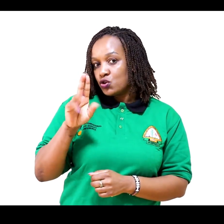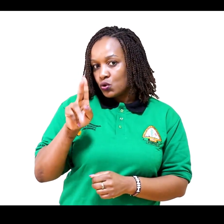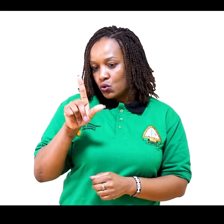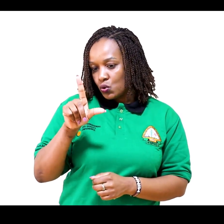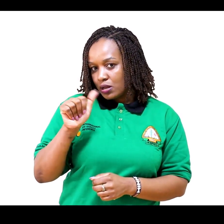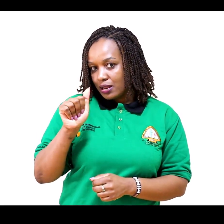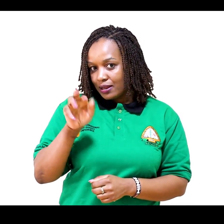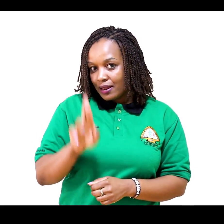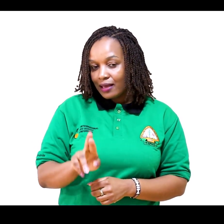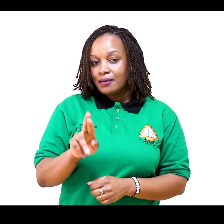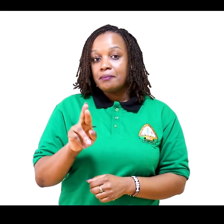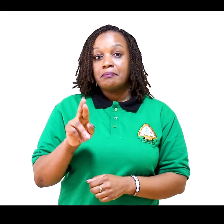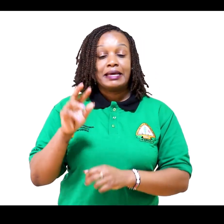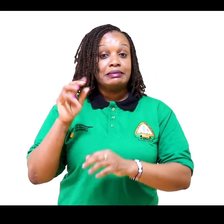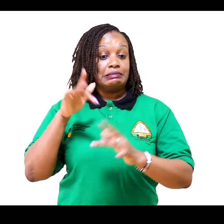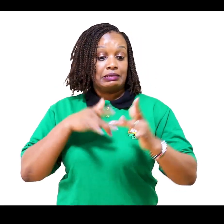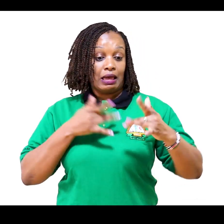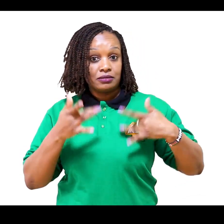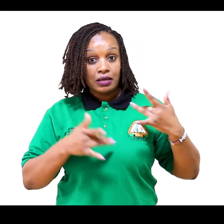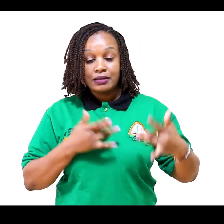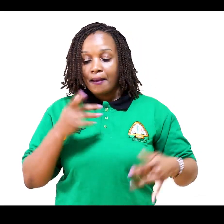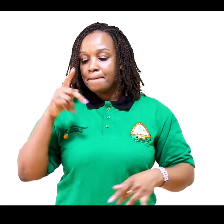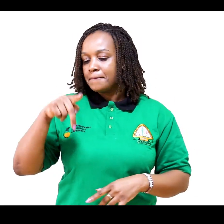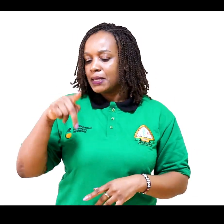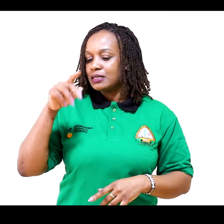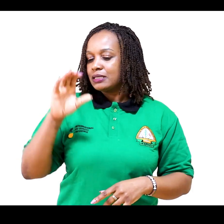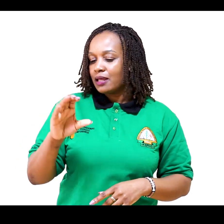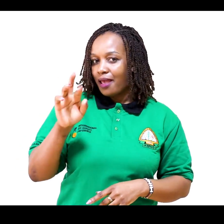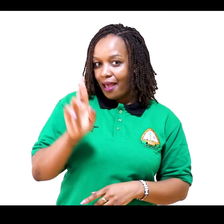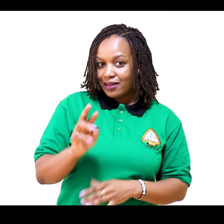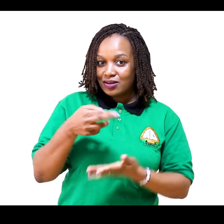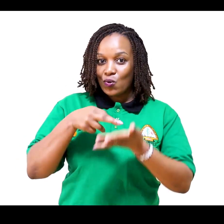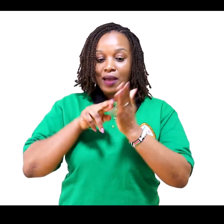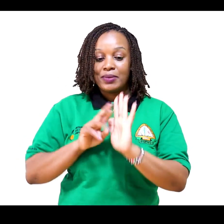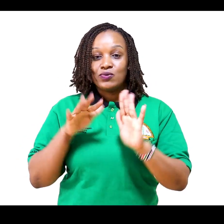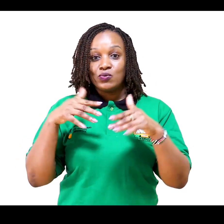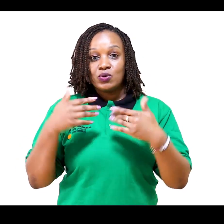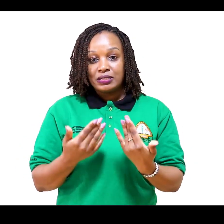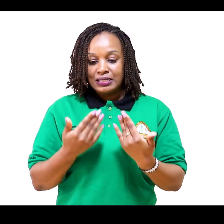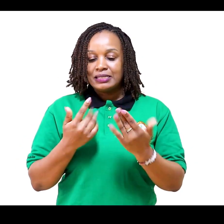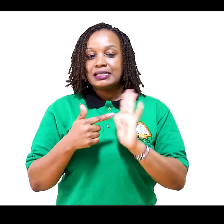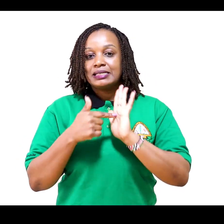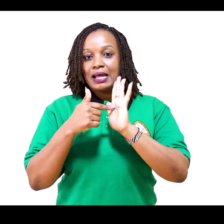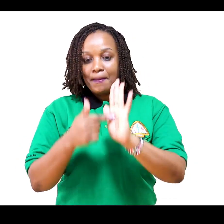molekuli na polymerase chain reaction PCR, hitaji ni mapokezi ya